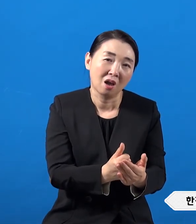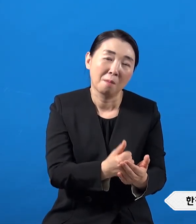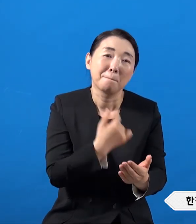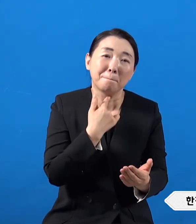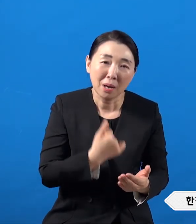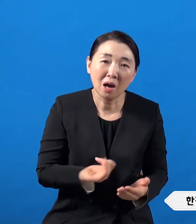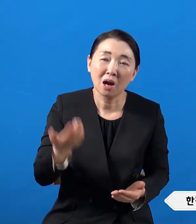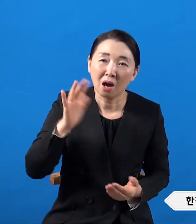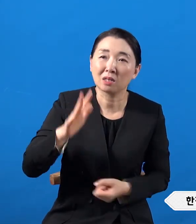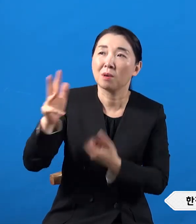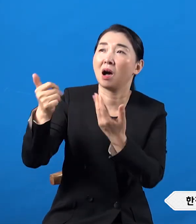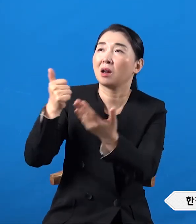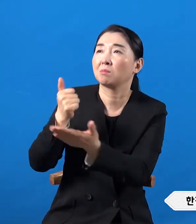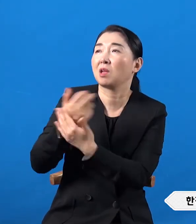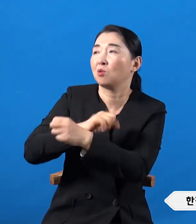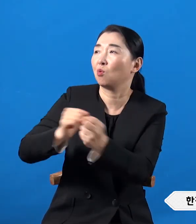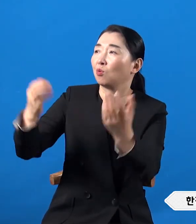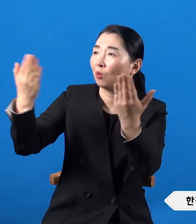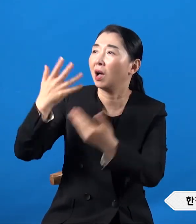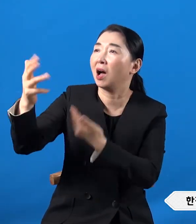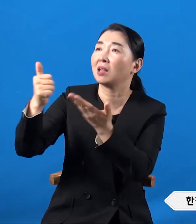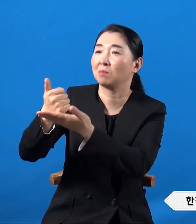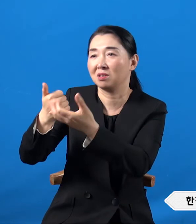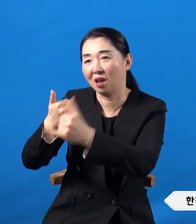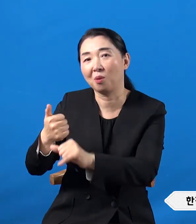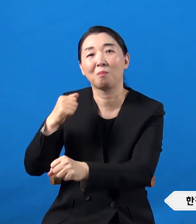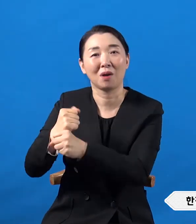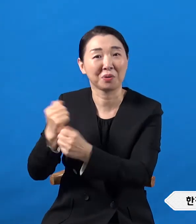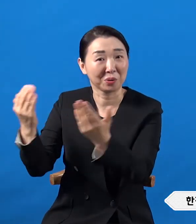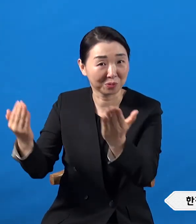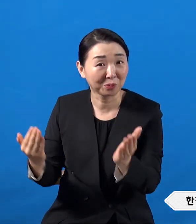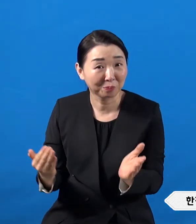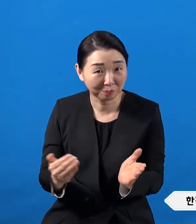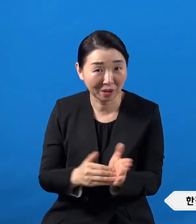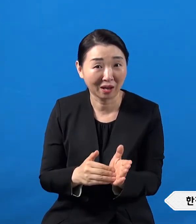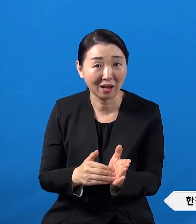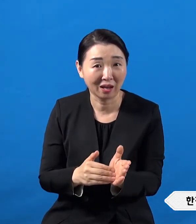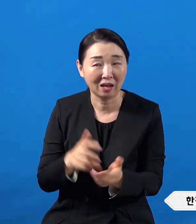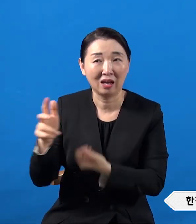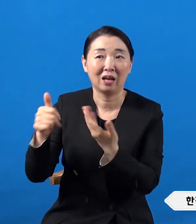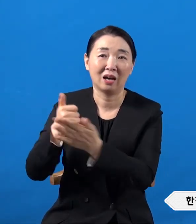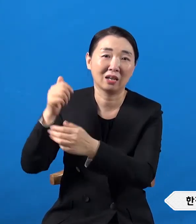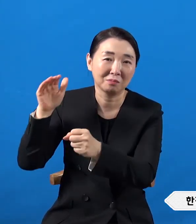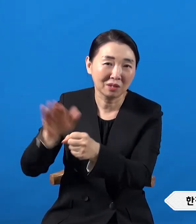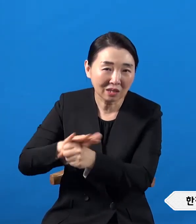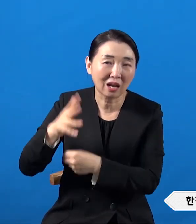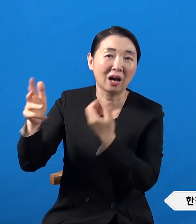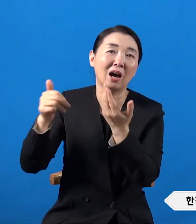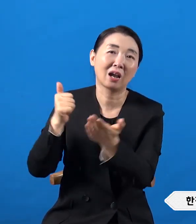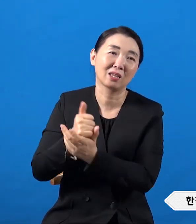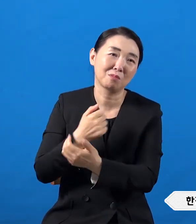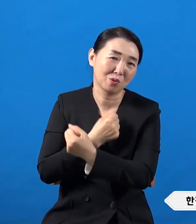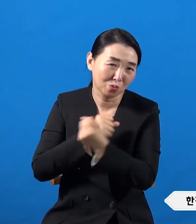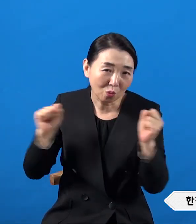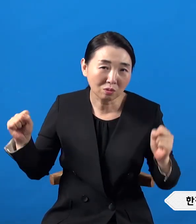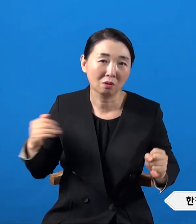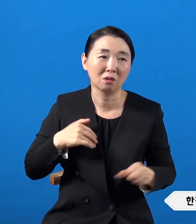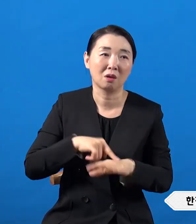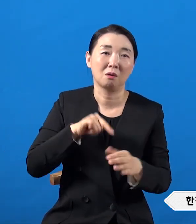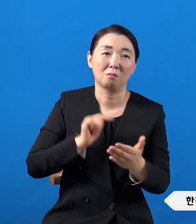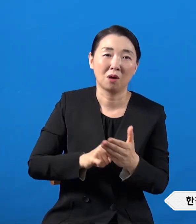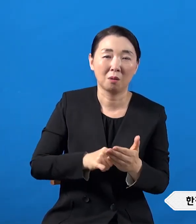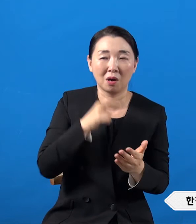용서하시고 하나님이 당신의 자녀로 삼아주셨지 않습니까? 그 하나님의 사랑과 하나님의 용서가